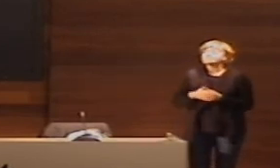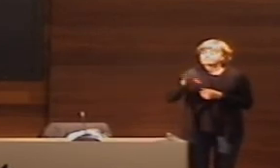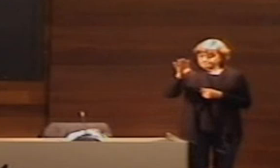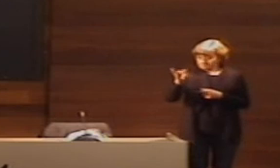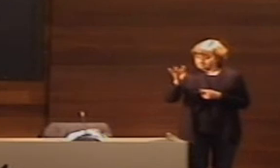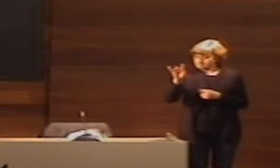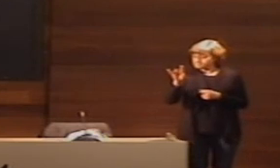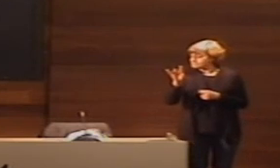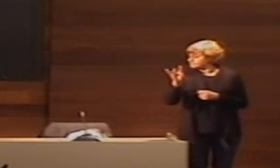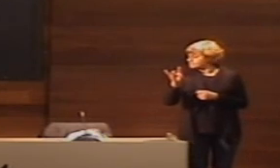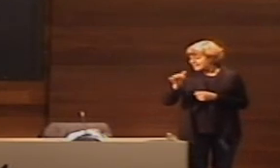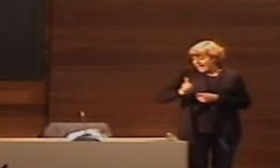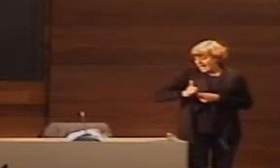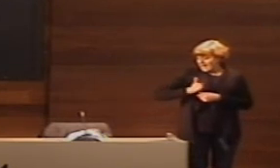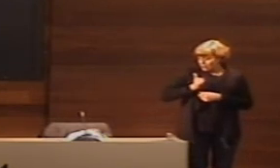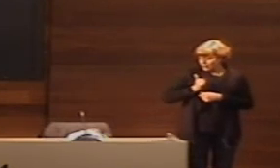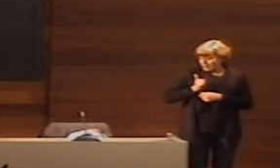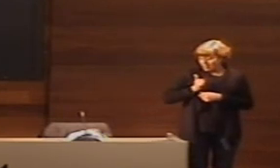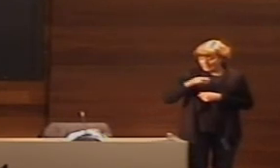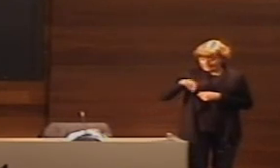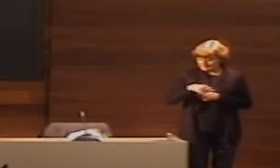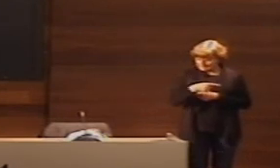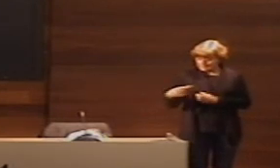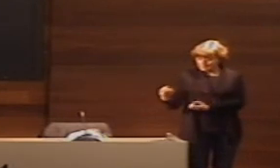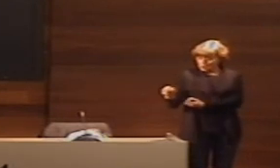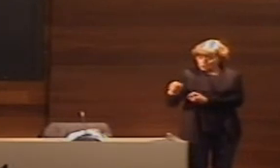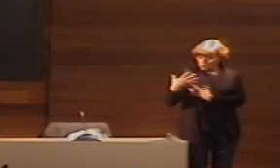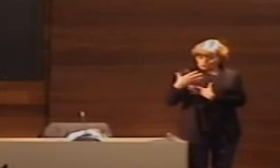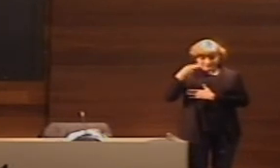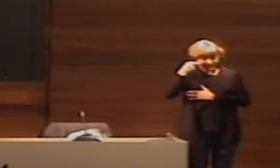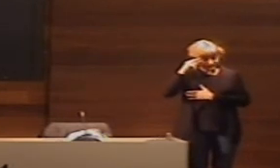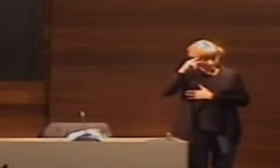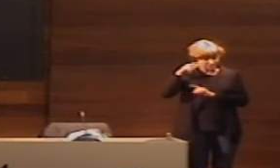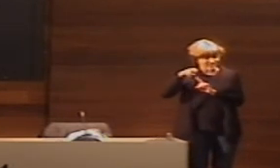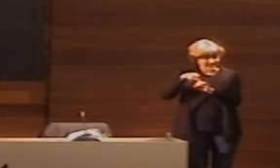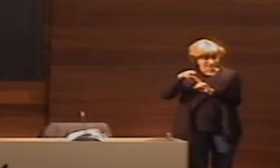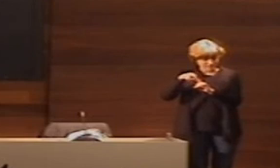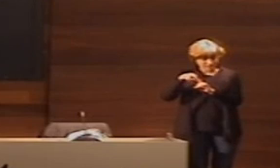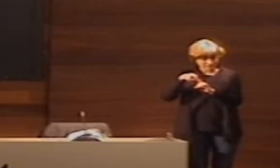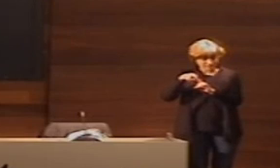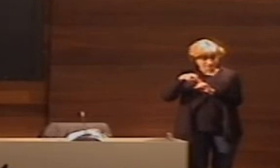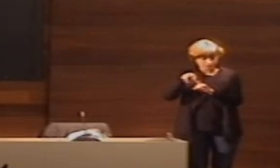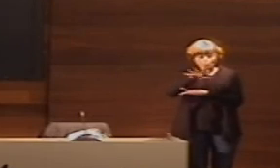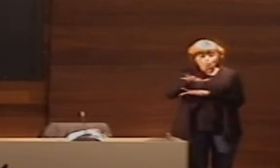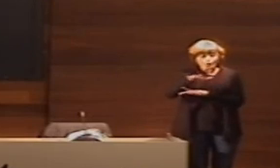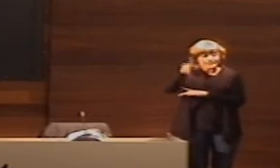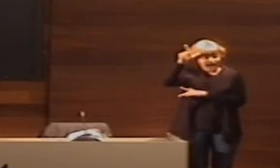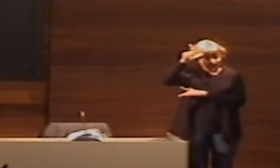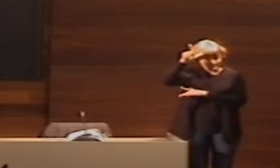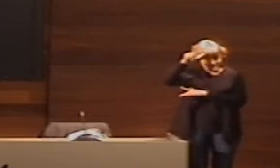Justamente esta semana me mencionaron una experiencia de referencia que es la Oktoberfest de Múnich, ¿no? Que también